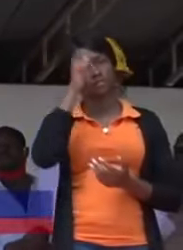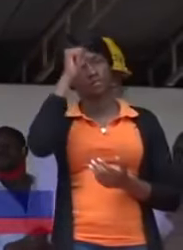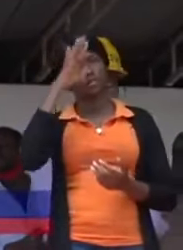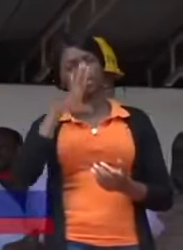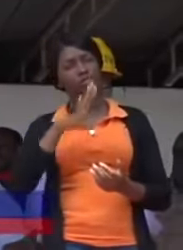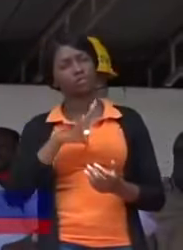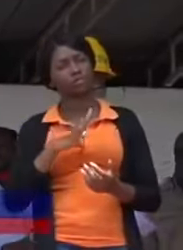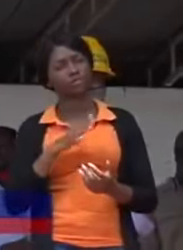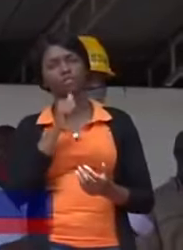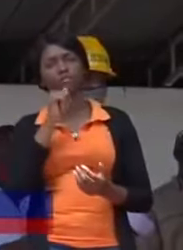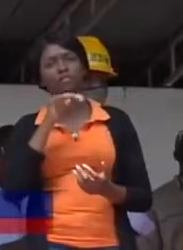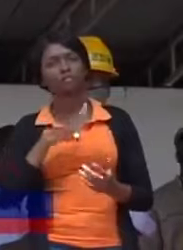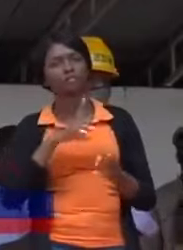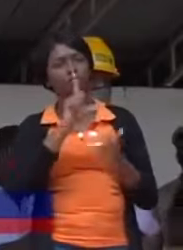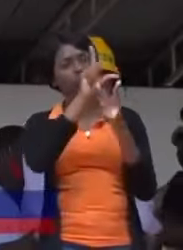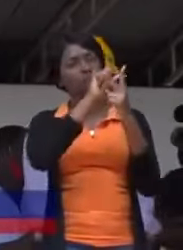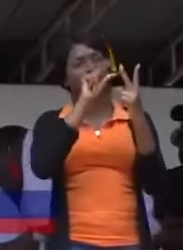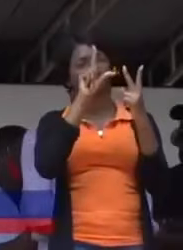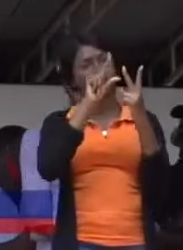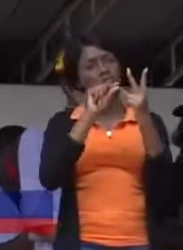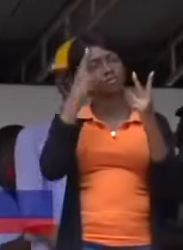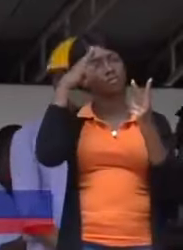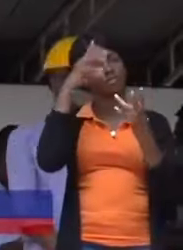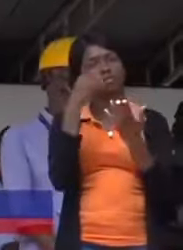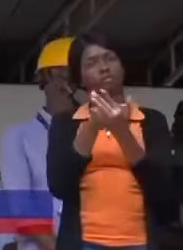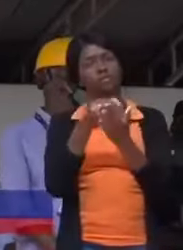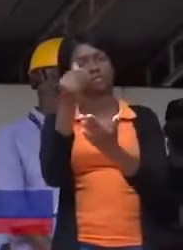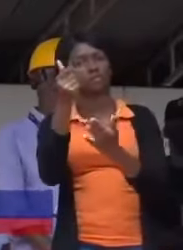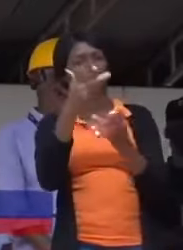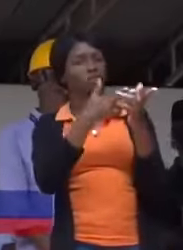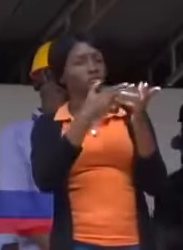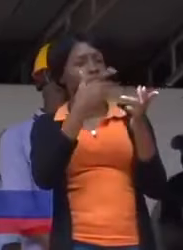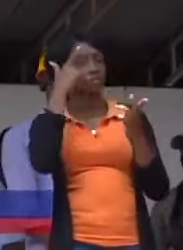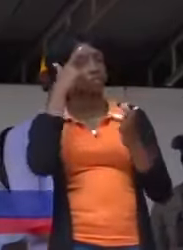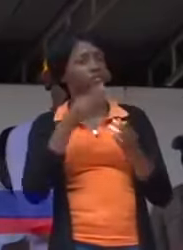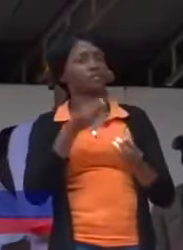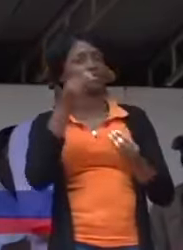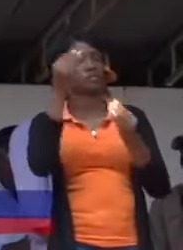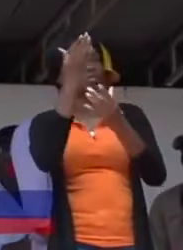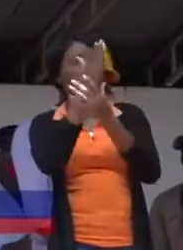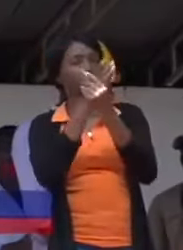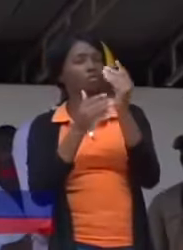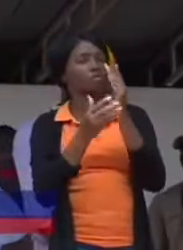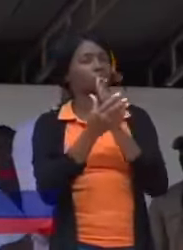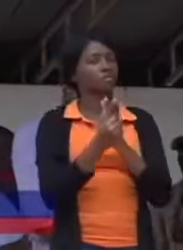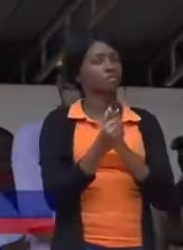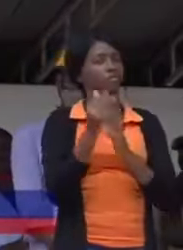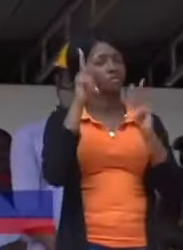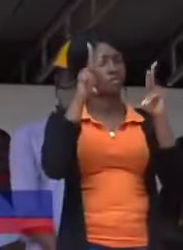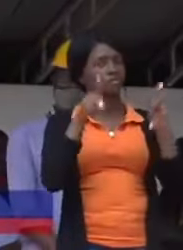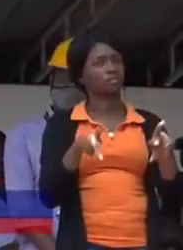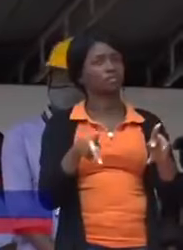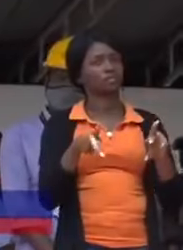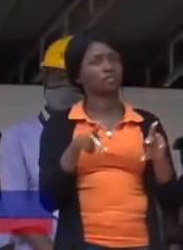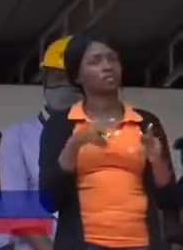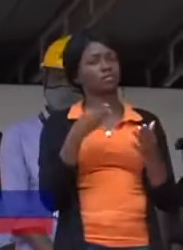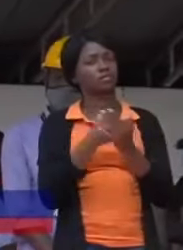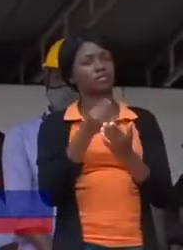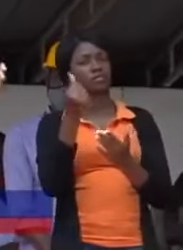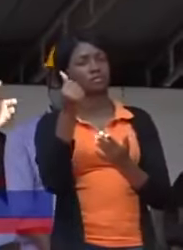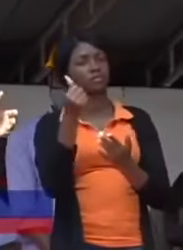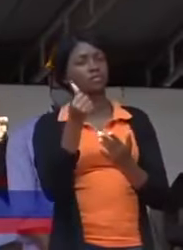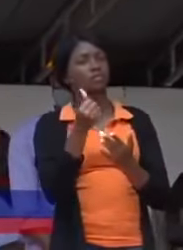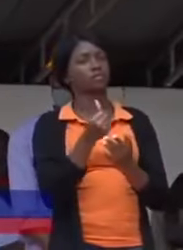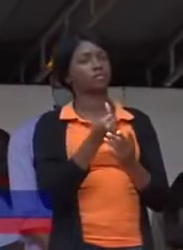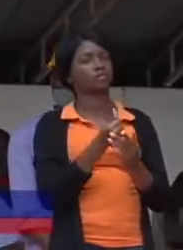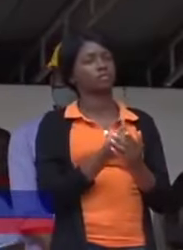choisit pour mon acheter des âmes, mettez nos mains. Mon acheter